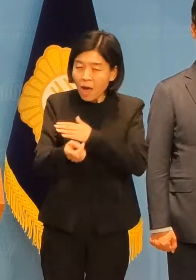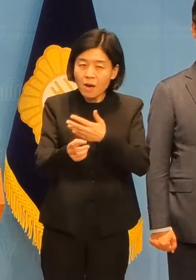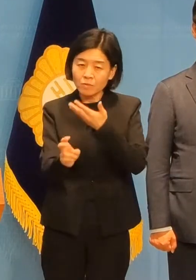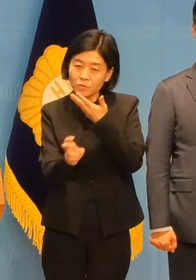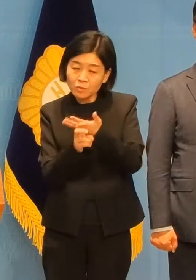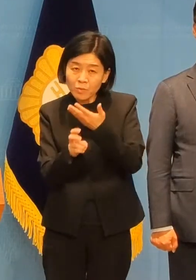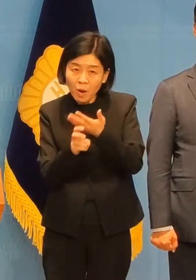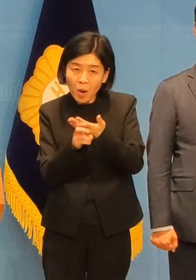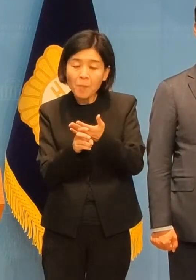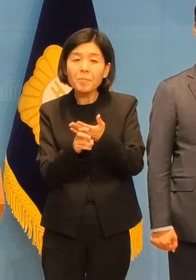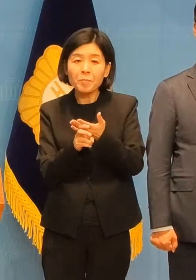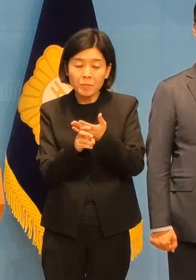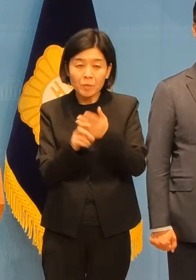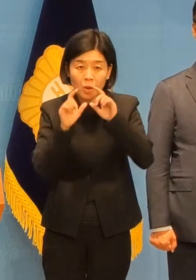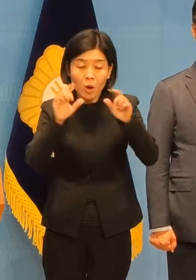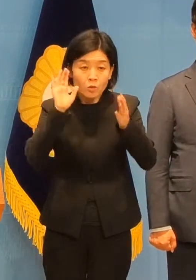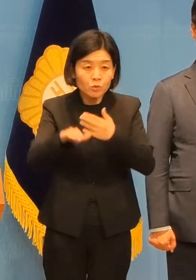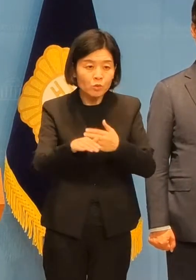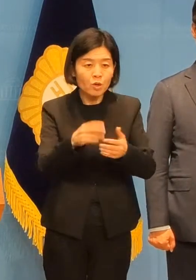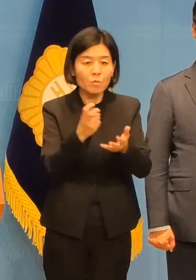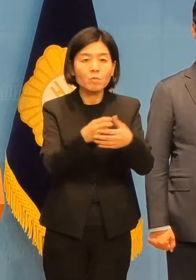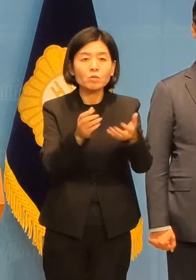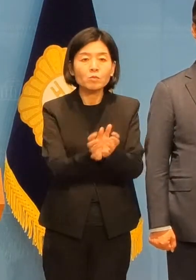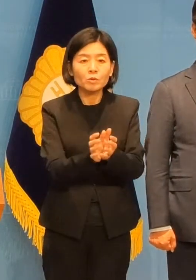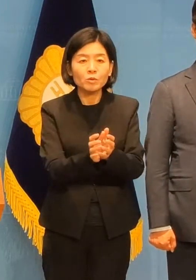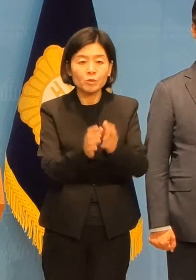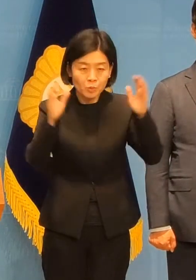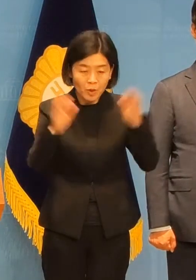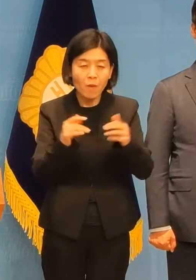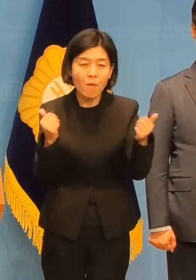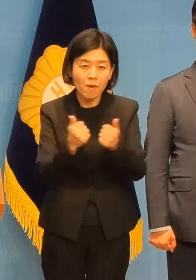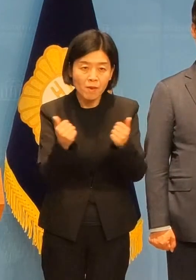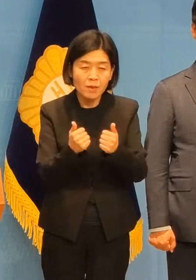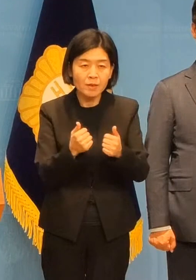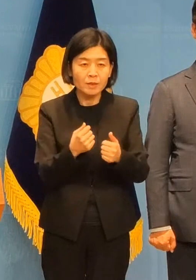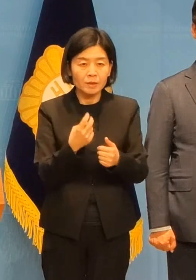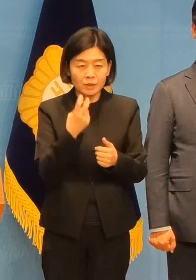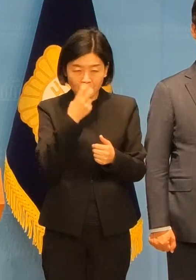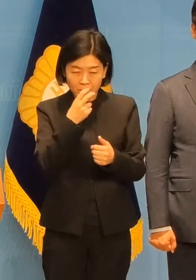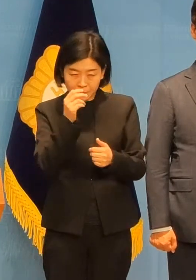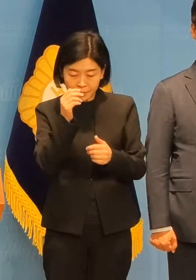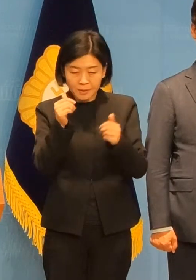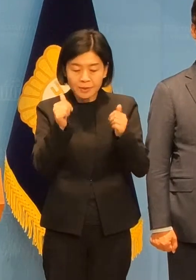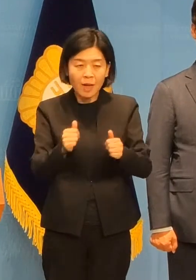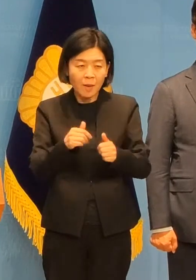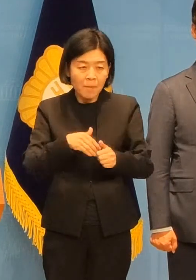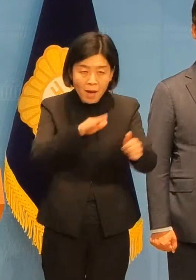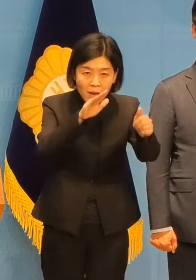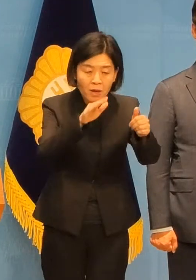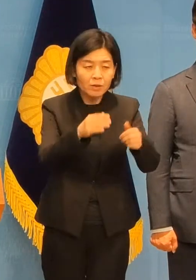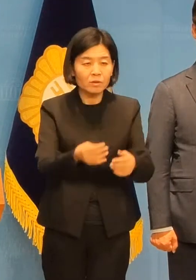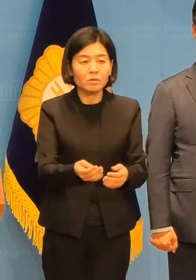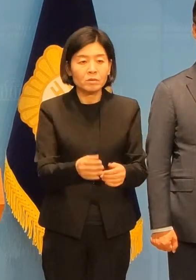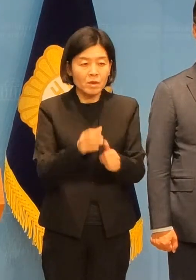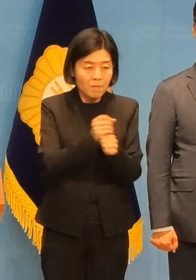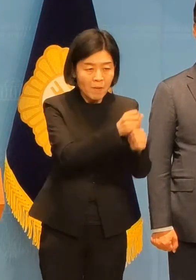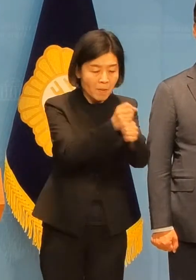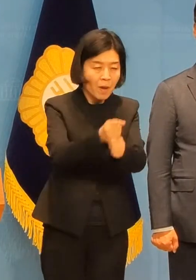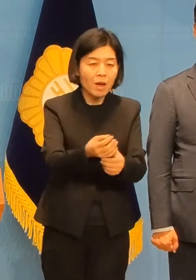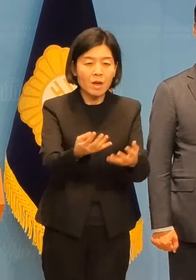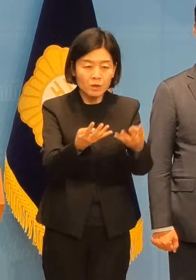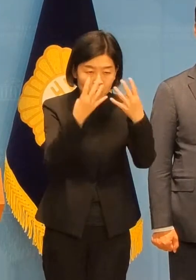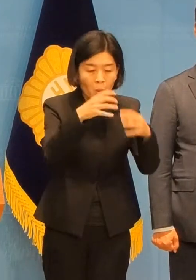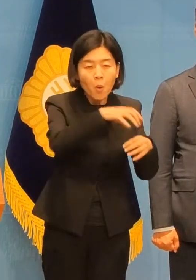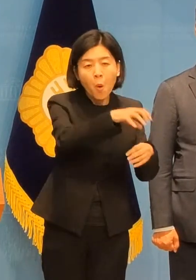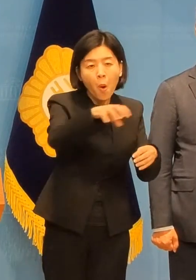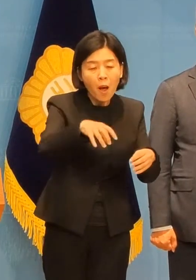실국장 회의를 소집하고 합동수사본부 검사 파견 검토 및 교정시설 수용 여력 점검,